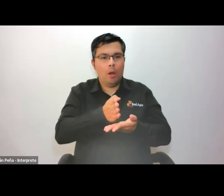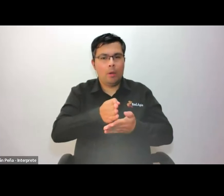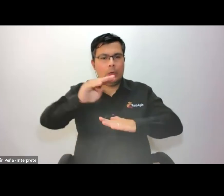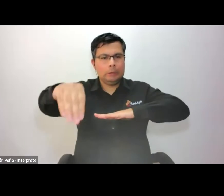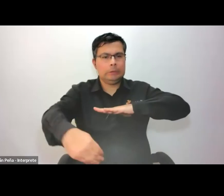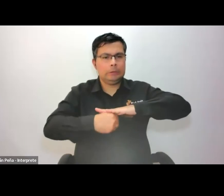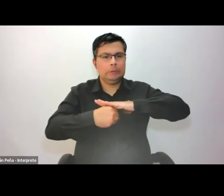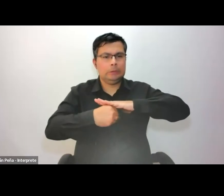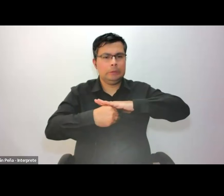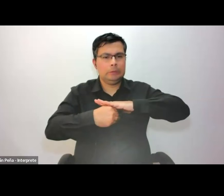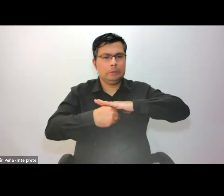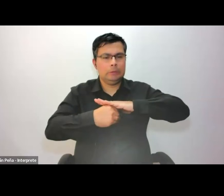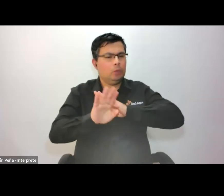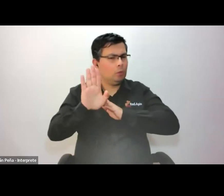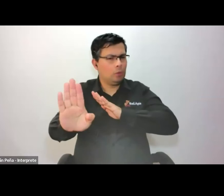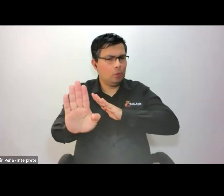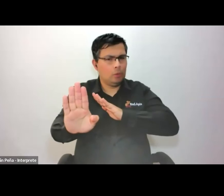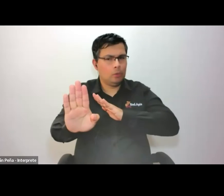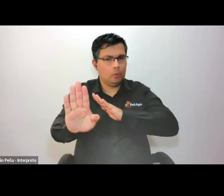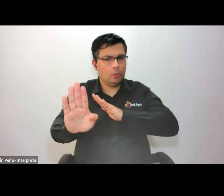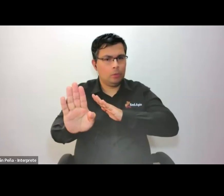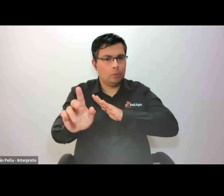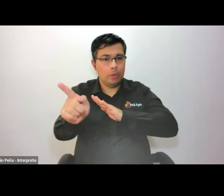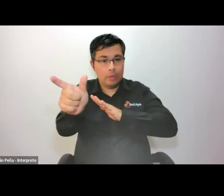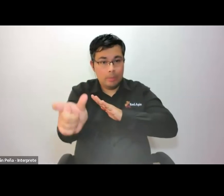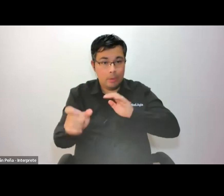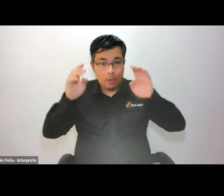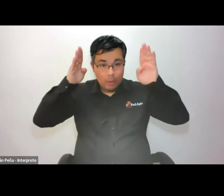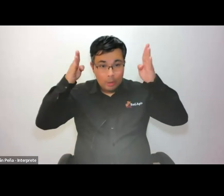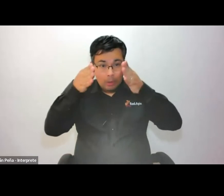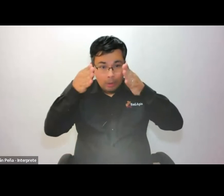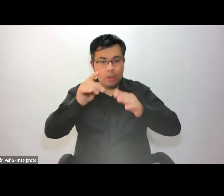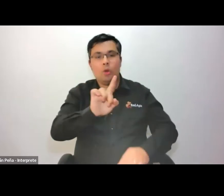autista. No, siguiente pregunta. No.